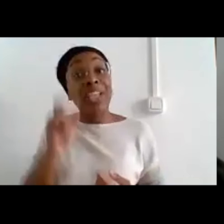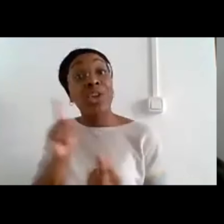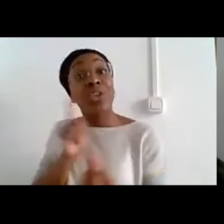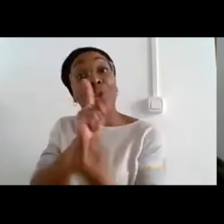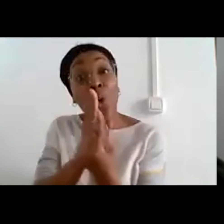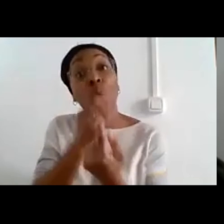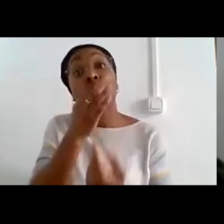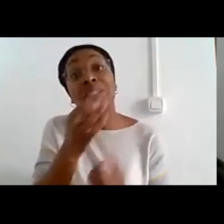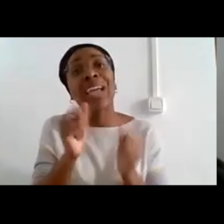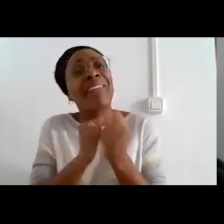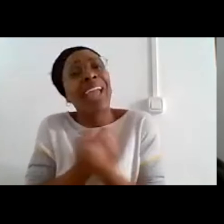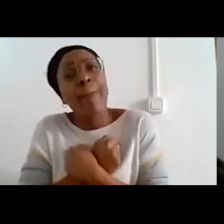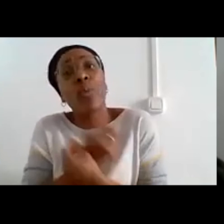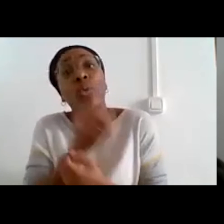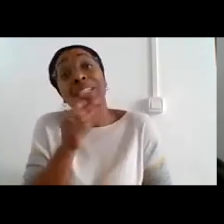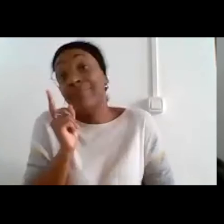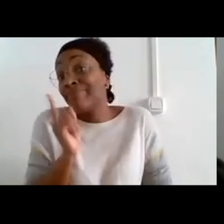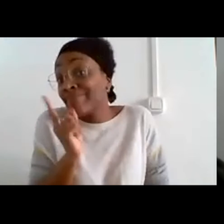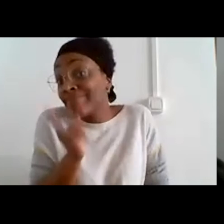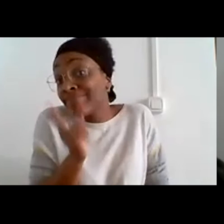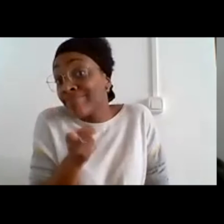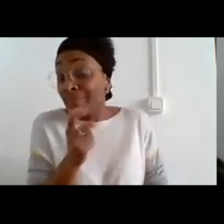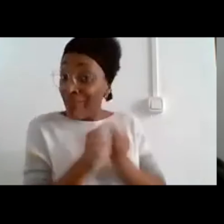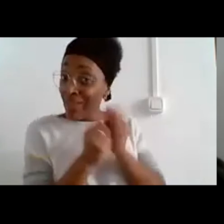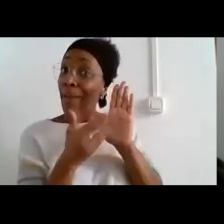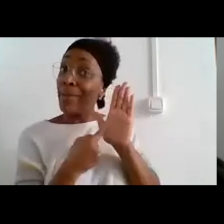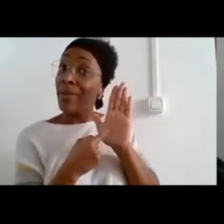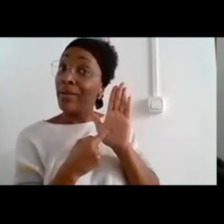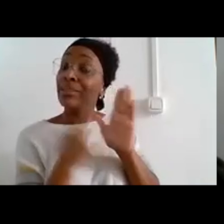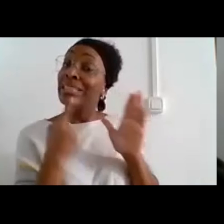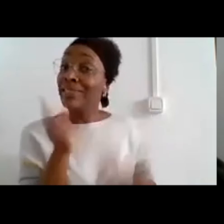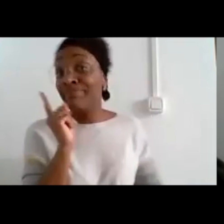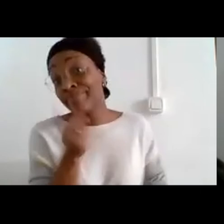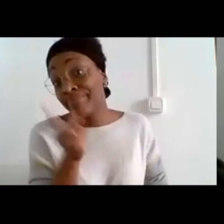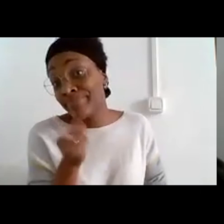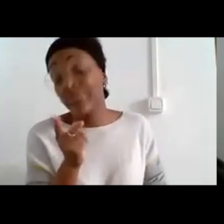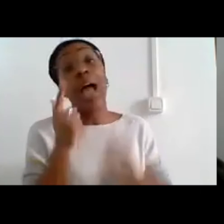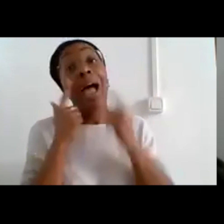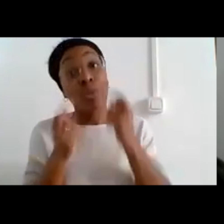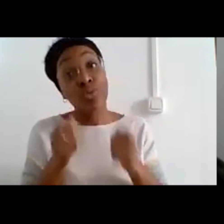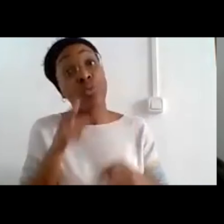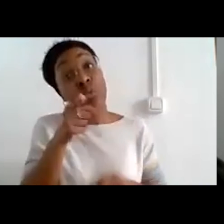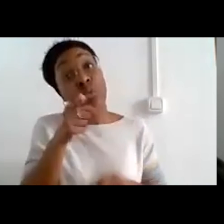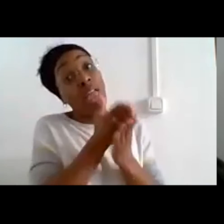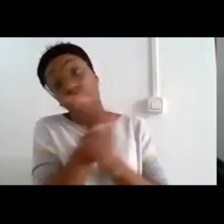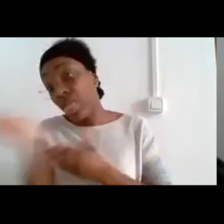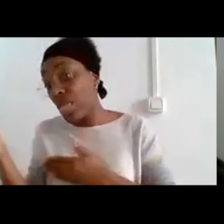qui vient te dire les choses clairement suivant l'évangile, en te disant: «Attention, parce que tu es en train de dévier, tu es en train